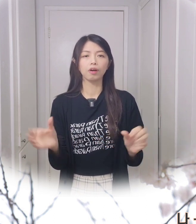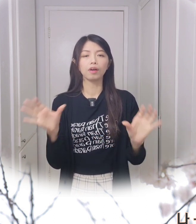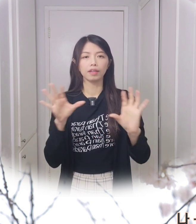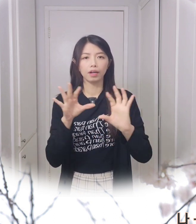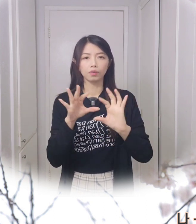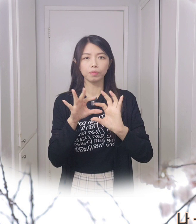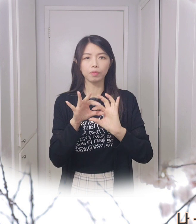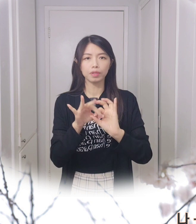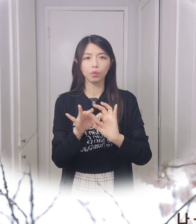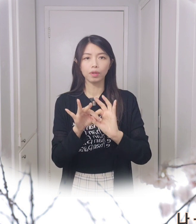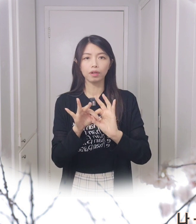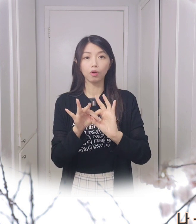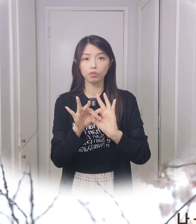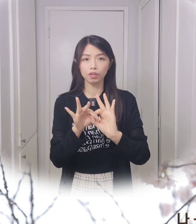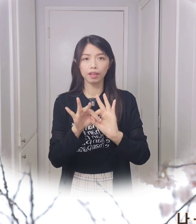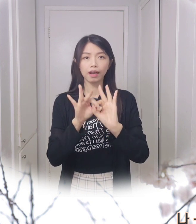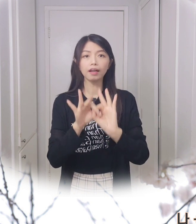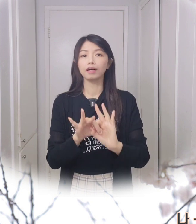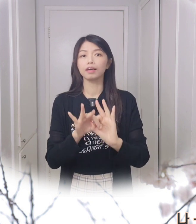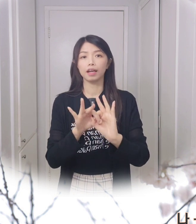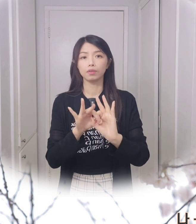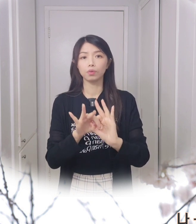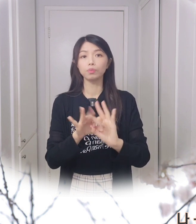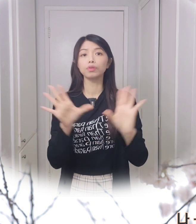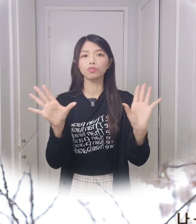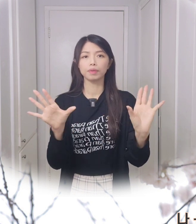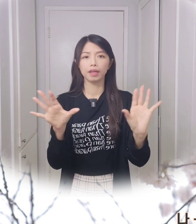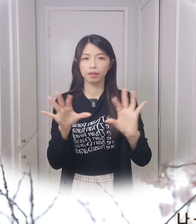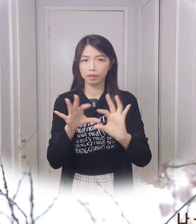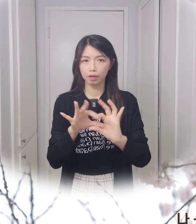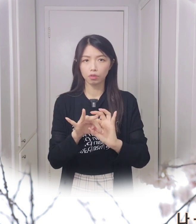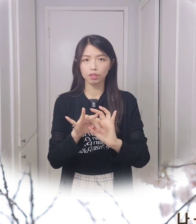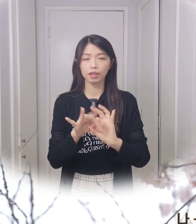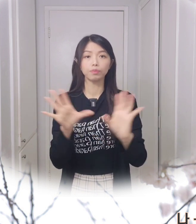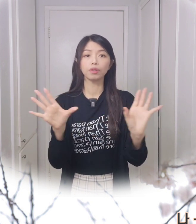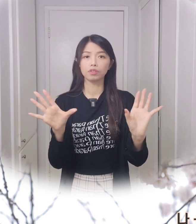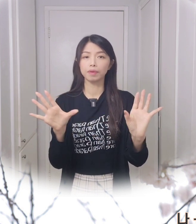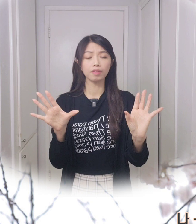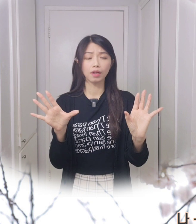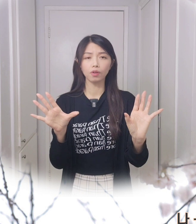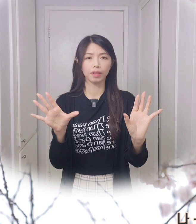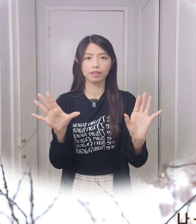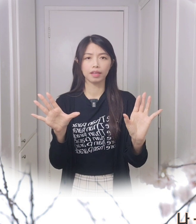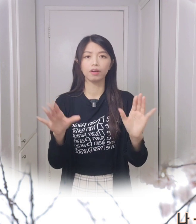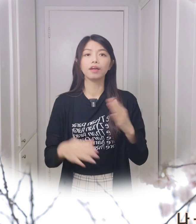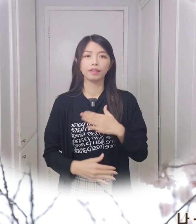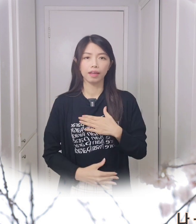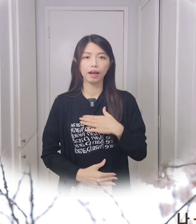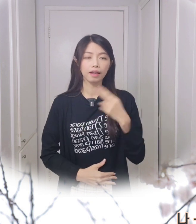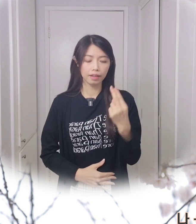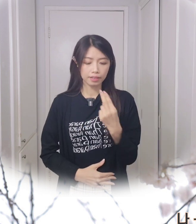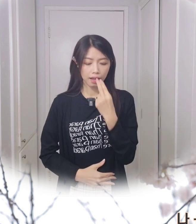수어는 양손 엄지검지를 고리를 걸어주셨다가 양쪽으로 풀어주시면 돼요. 걸어주셨다가 풀어주시면 상관없다는 뜻이에요.